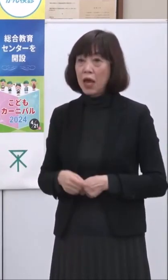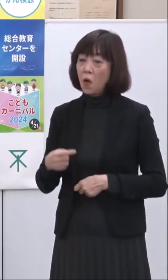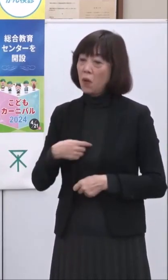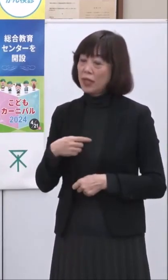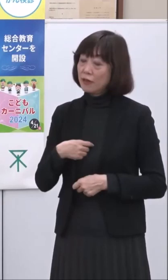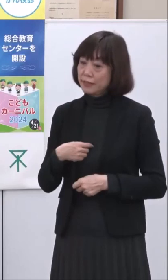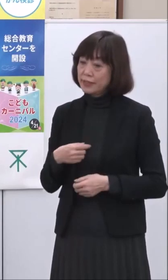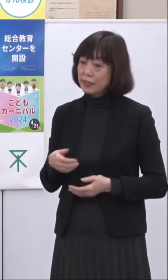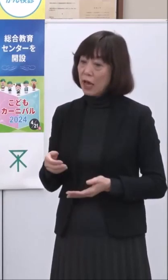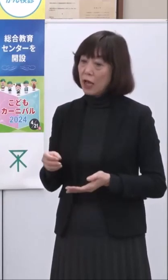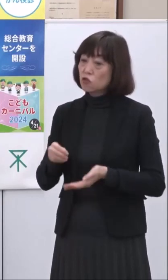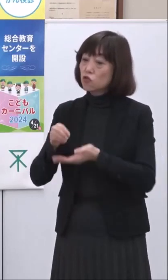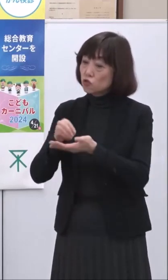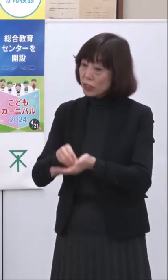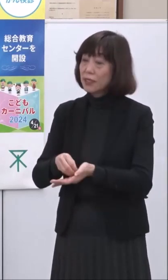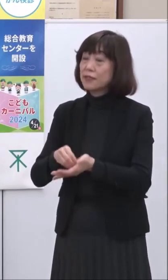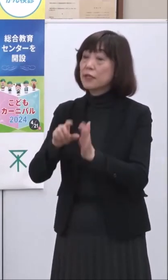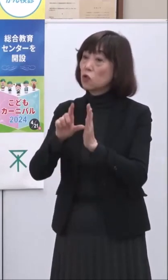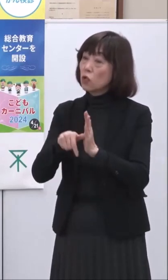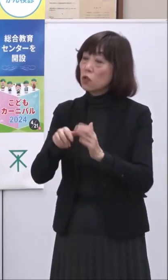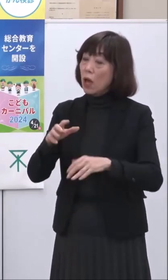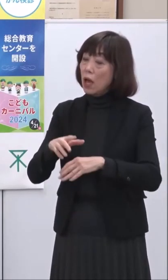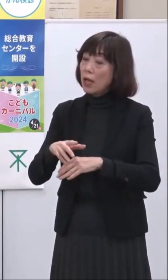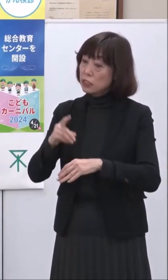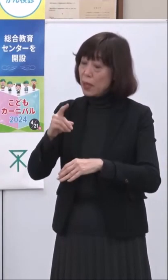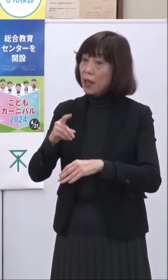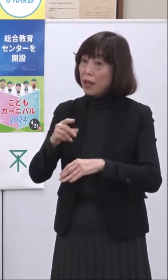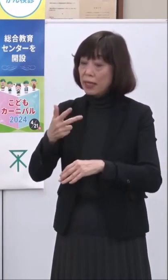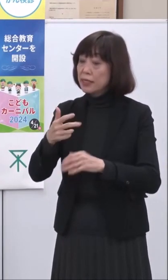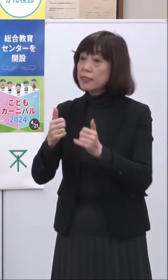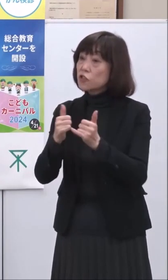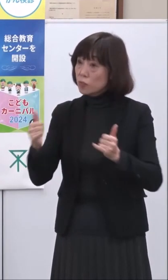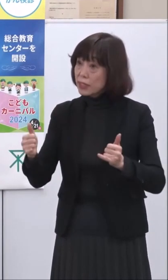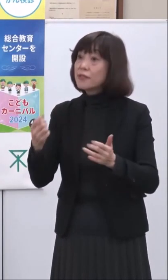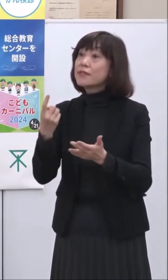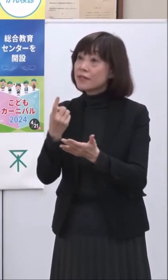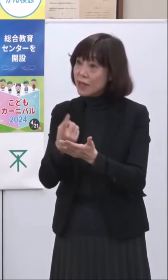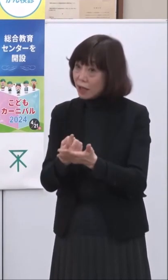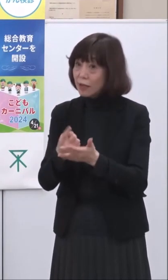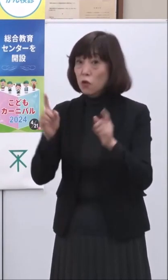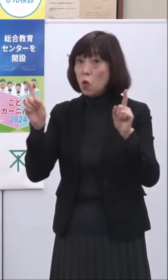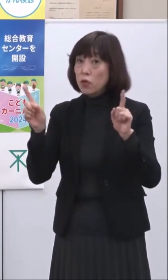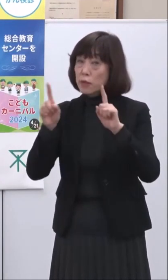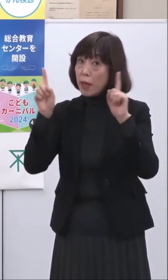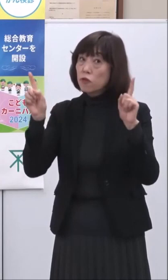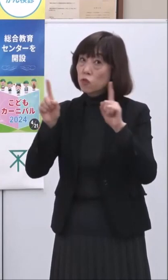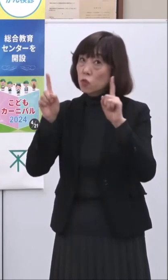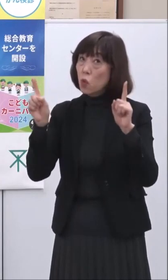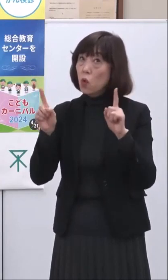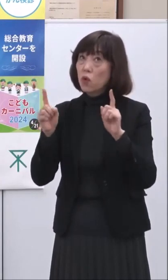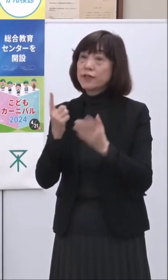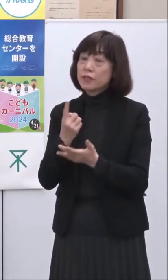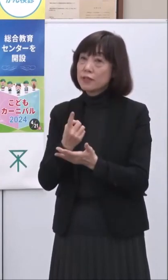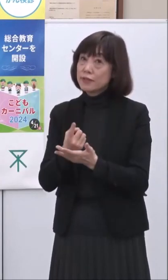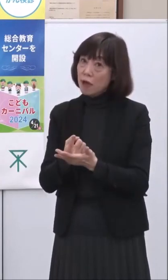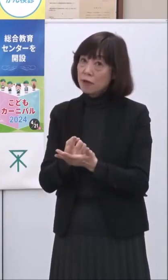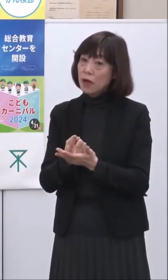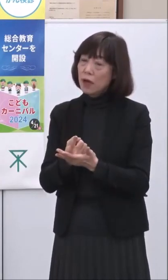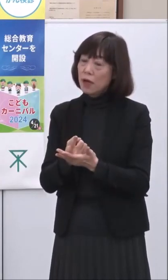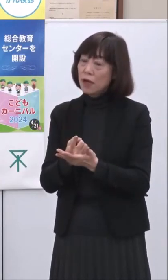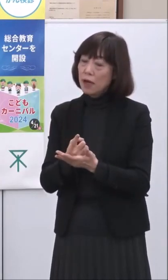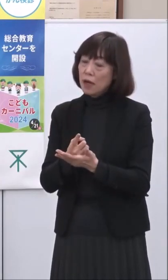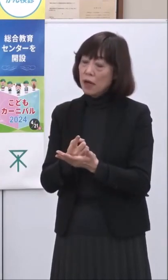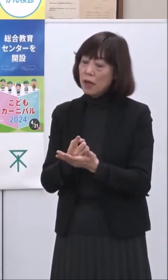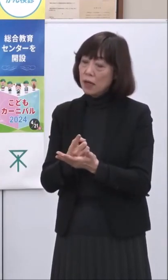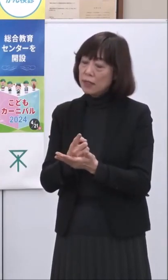して一番最初だったかな、市民参加のイベントに一番最初に参加したイベントやった